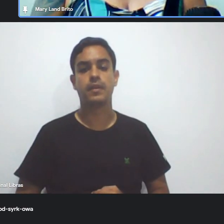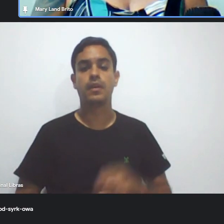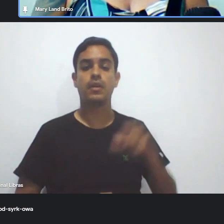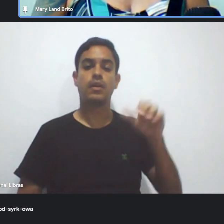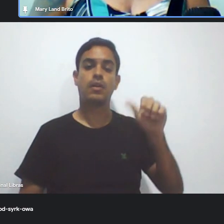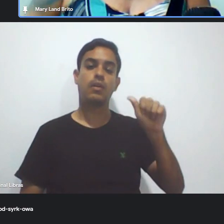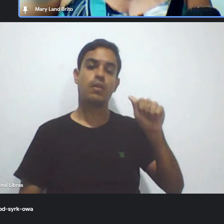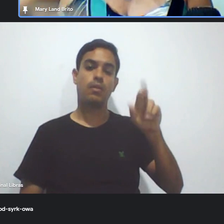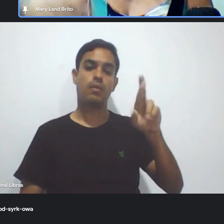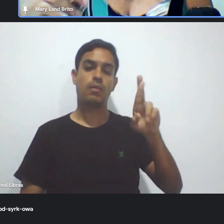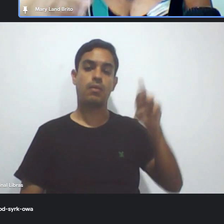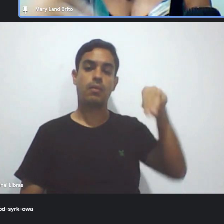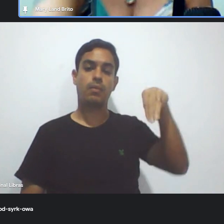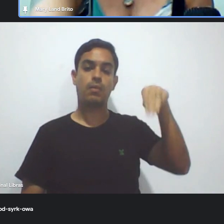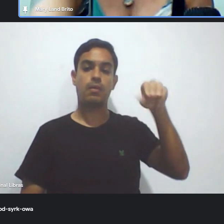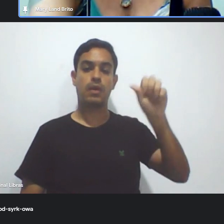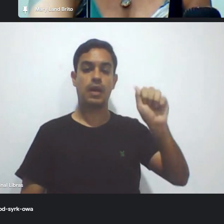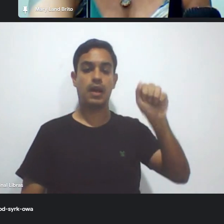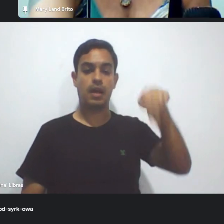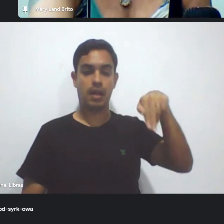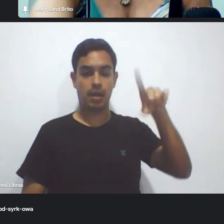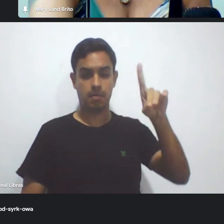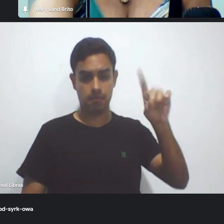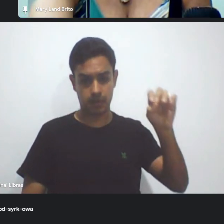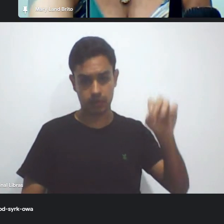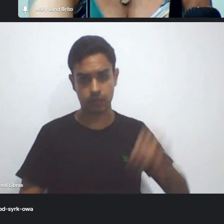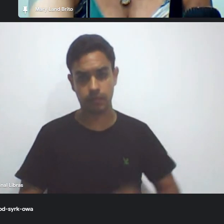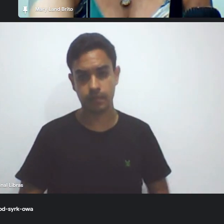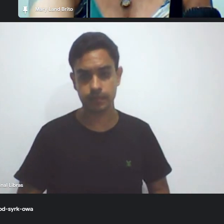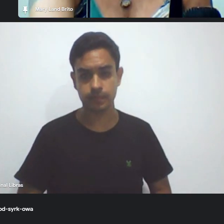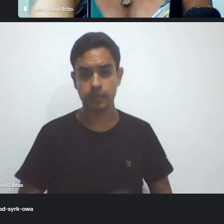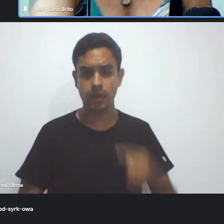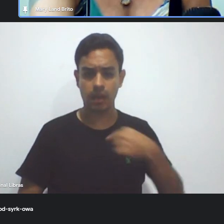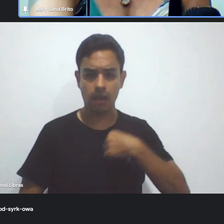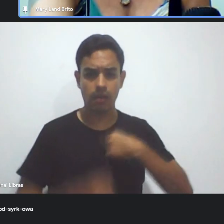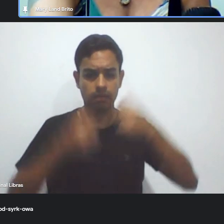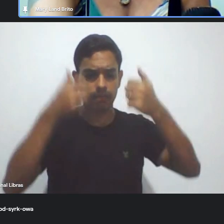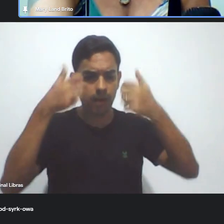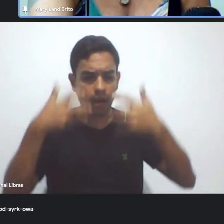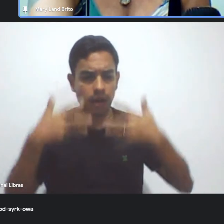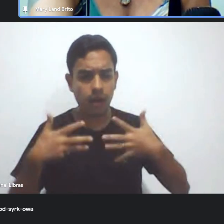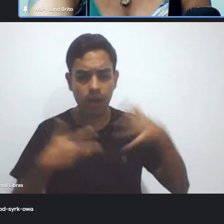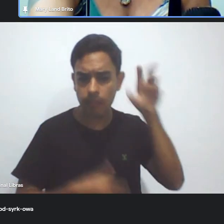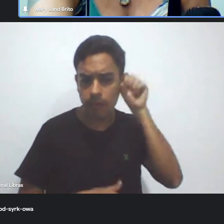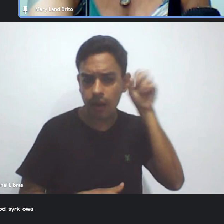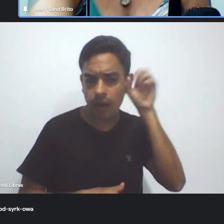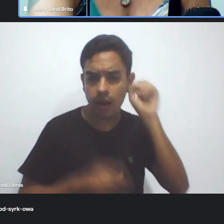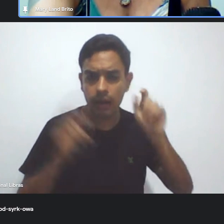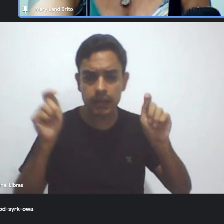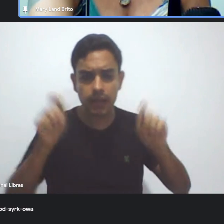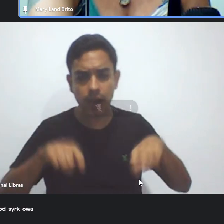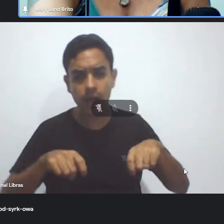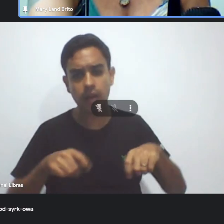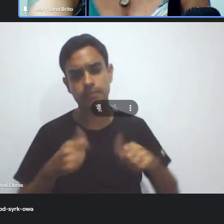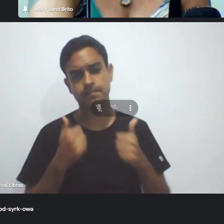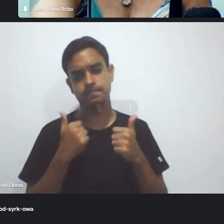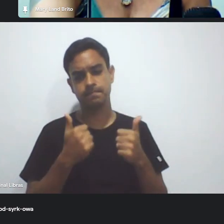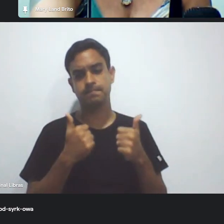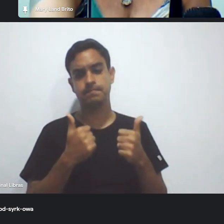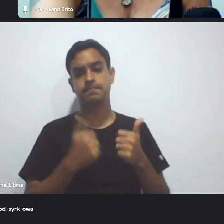agora. Está ouvindo aí? Dá para ouvir? Agora dá para ouvir.